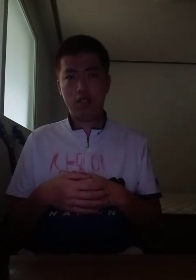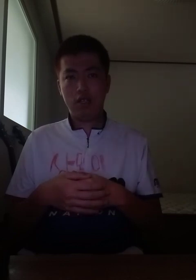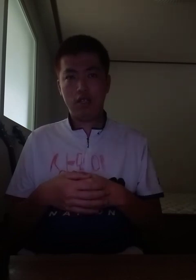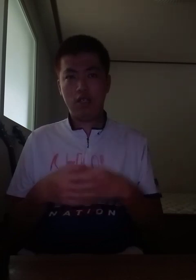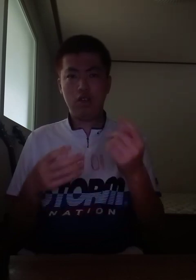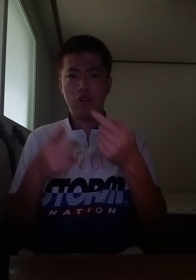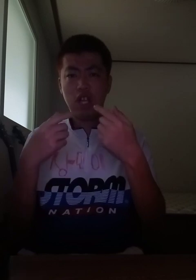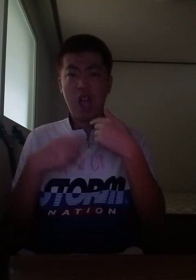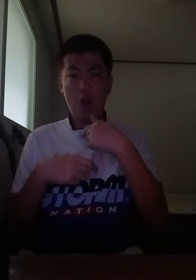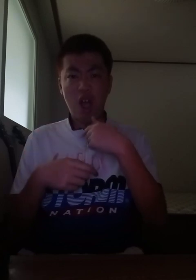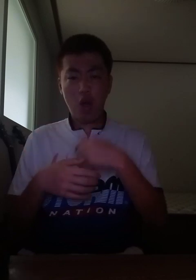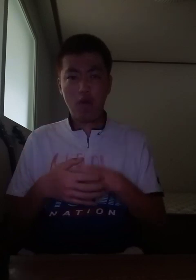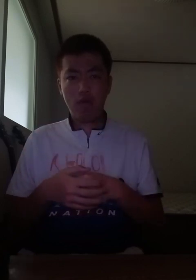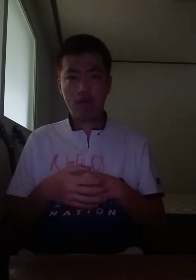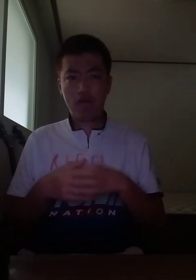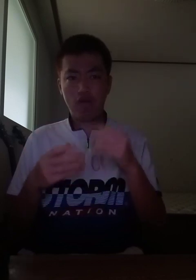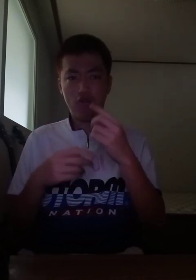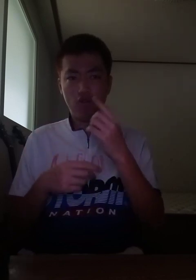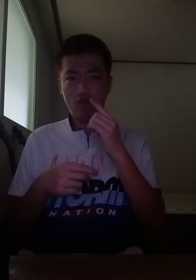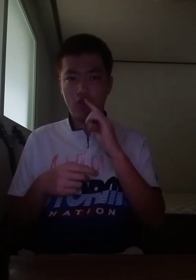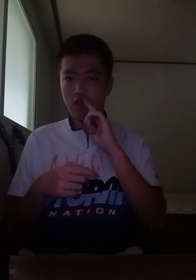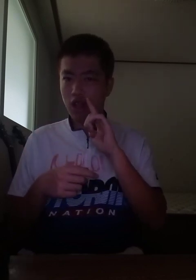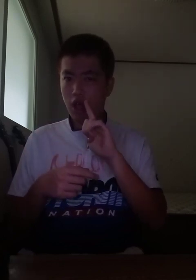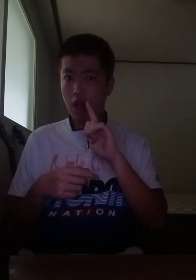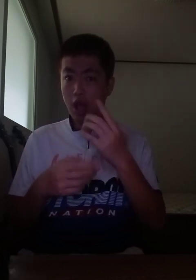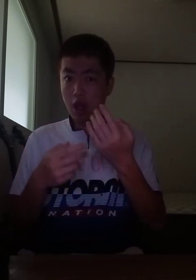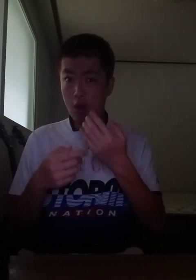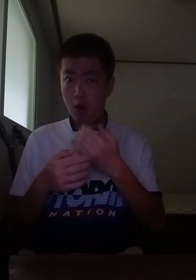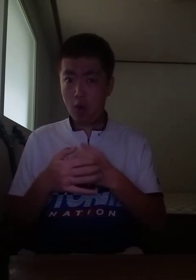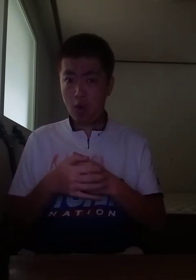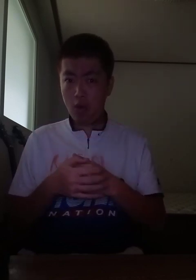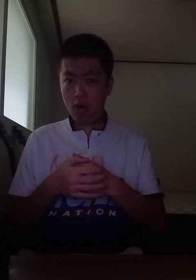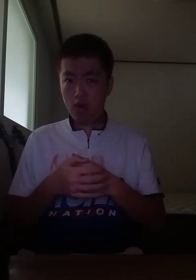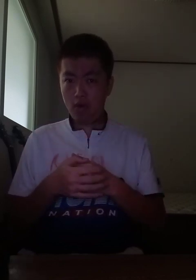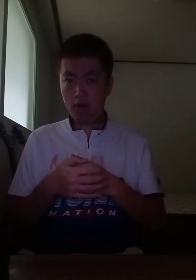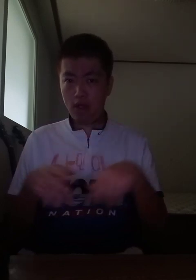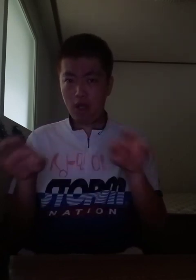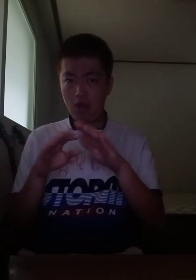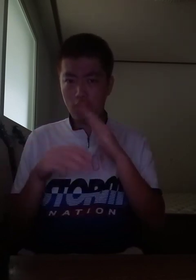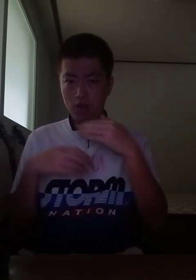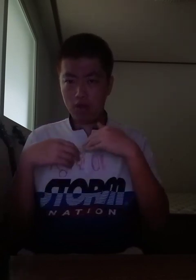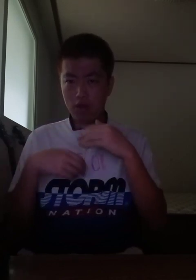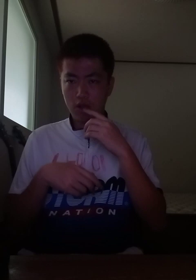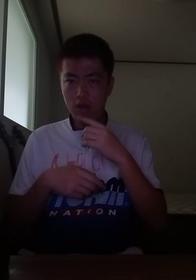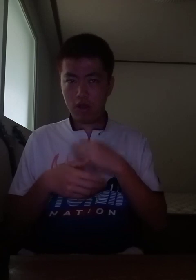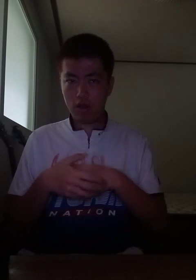누가 자꾸 따라와요. 누군가가 따라와요? 네. 지금 안에까지 들어왔어요?